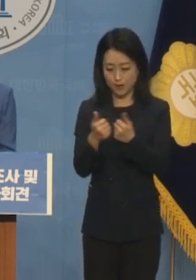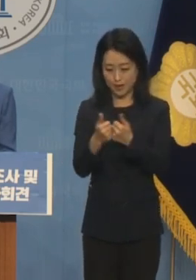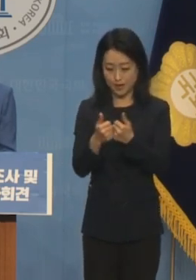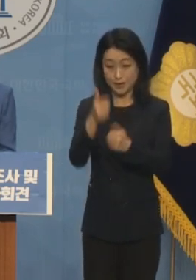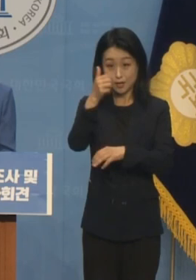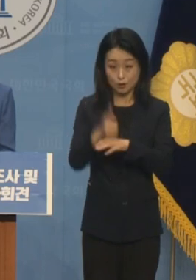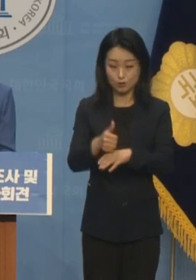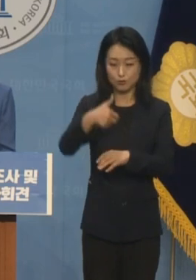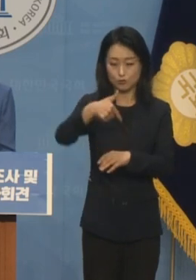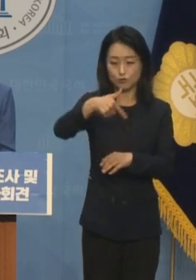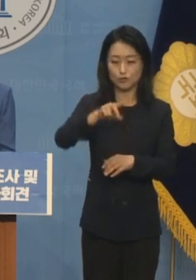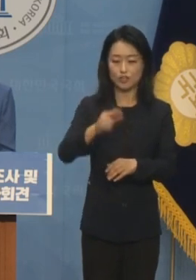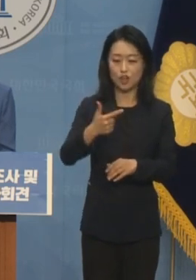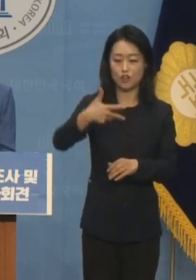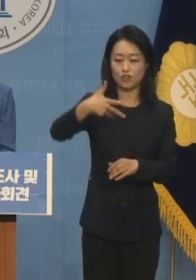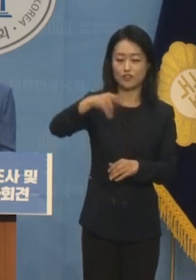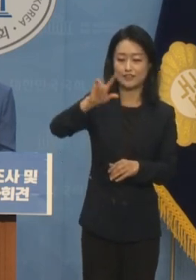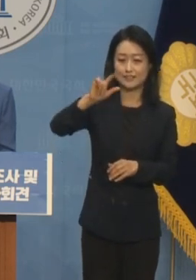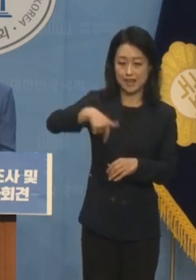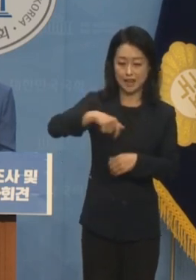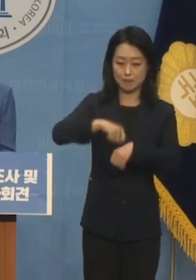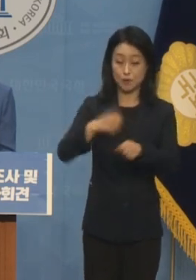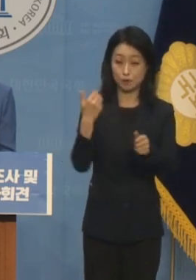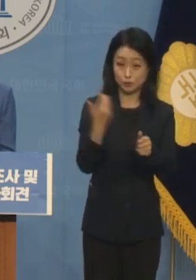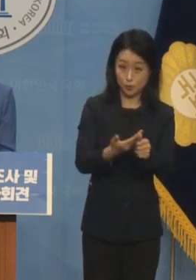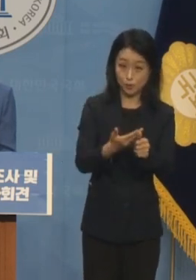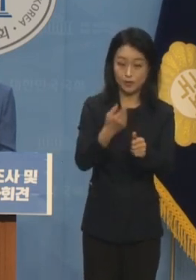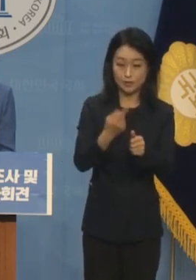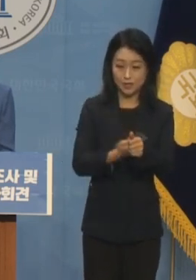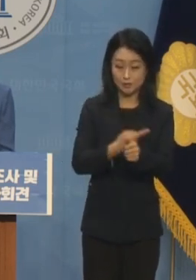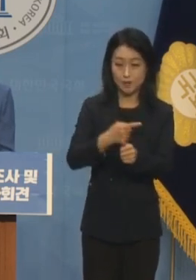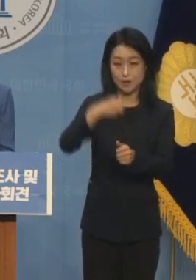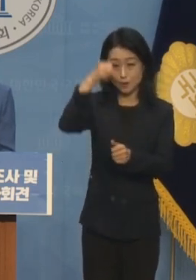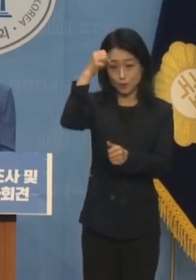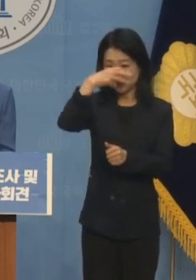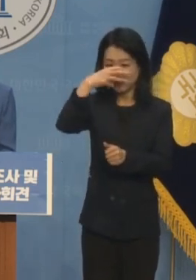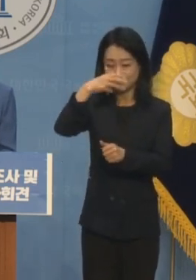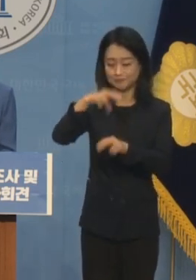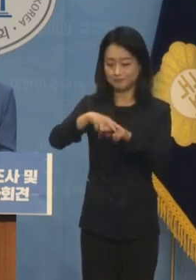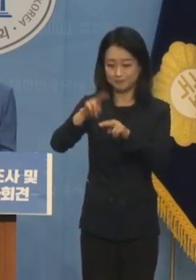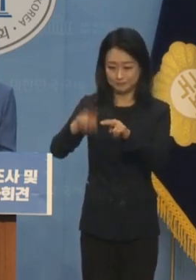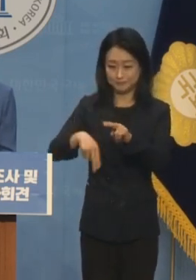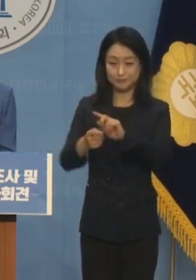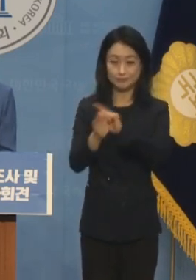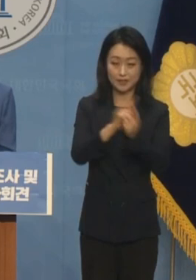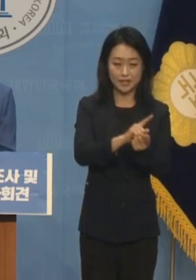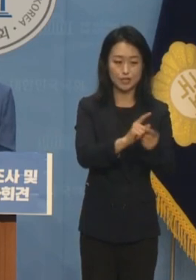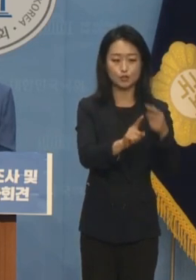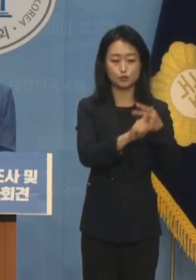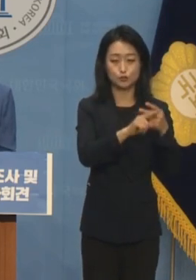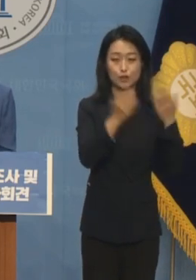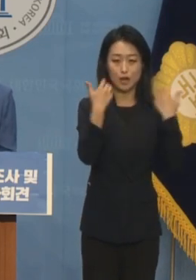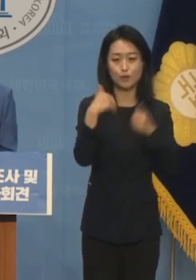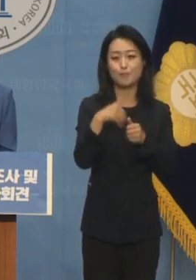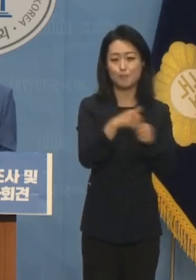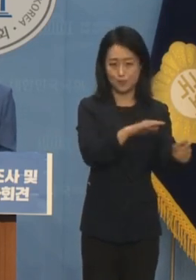견책 조치를 받고 학기 중 인근 중학교로 강제 전근 조치된 것으로